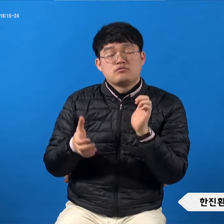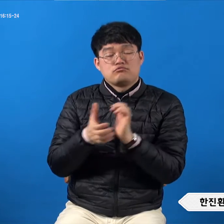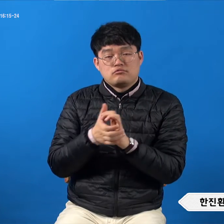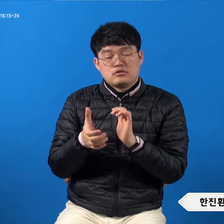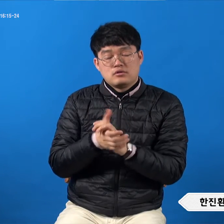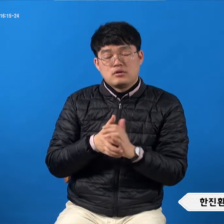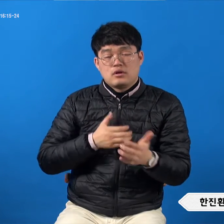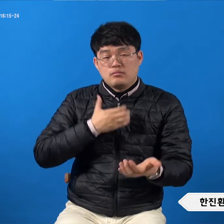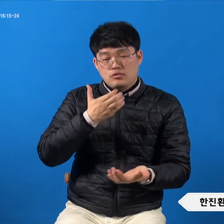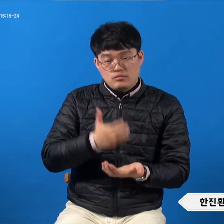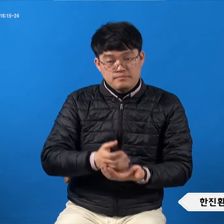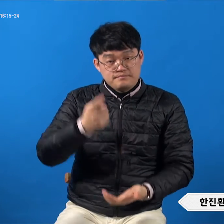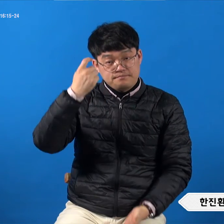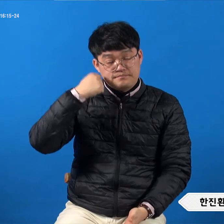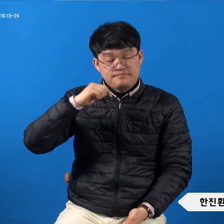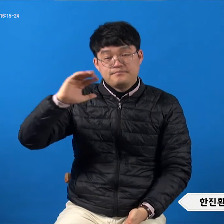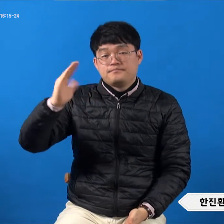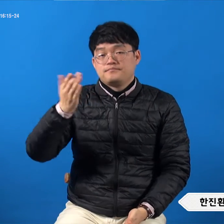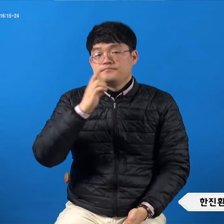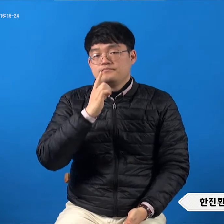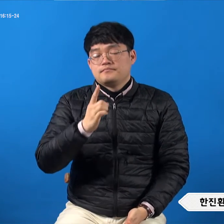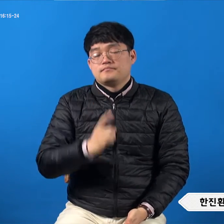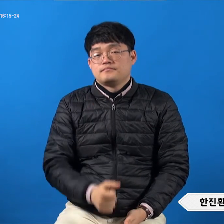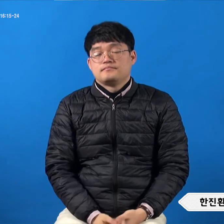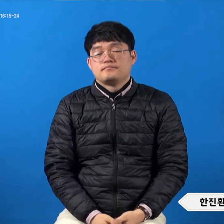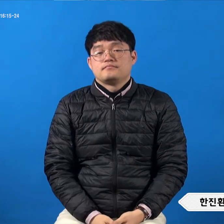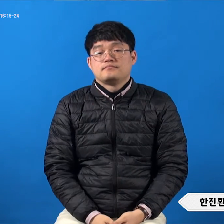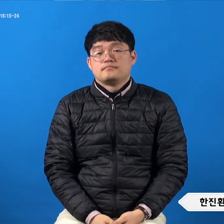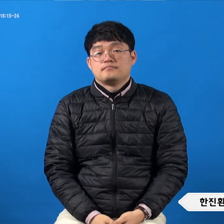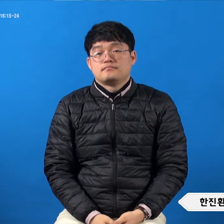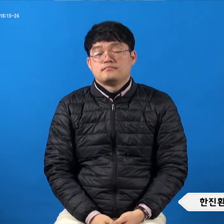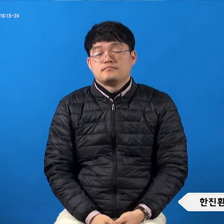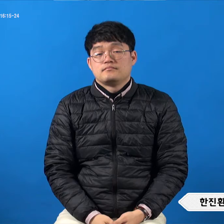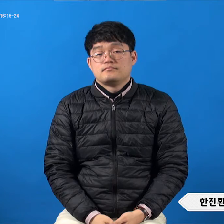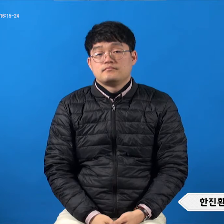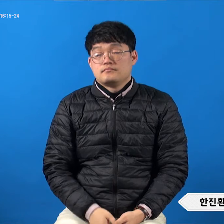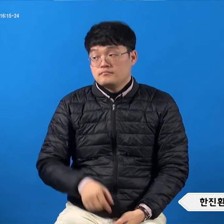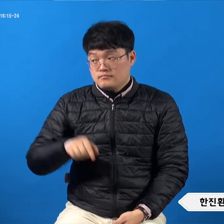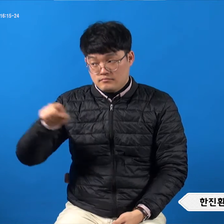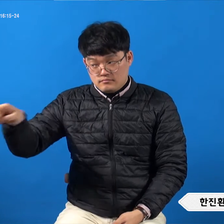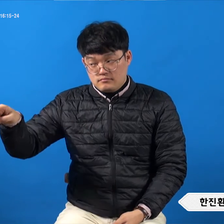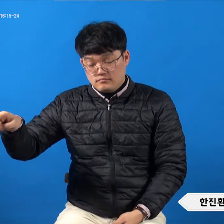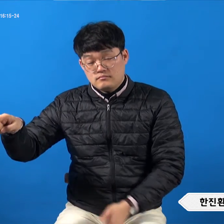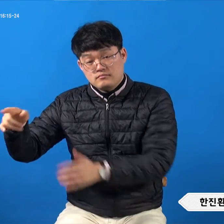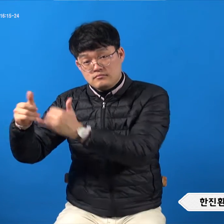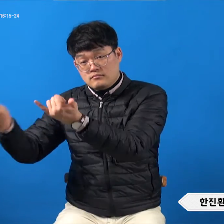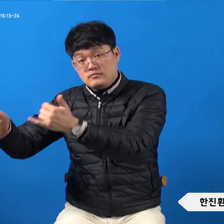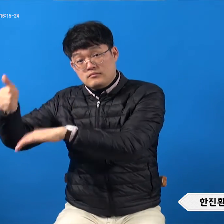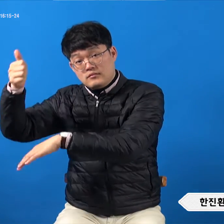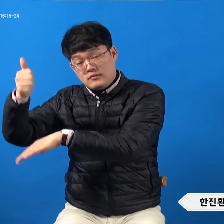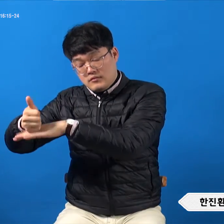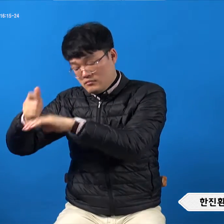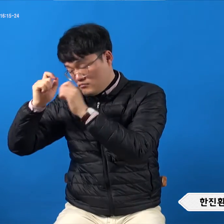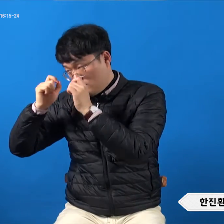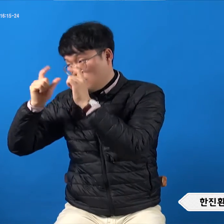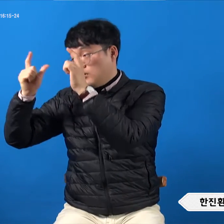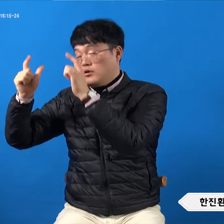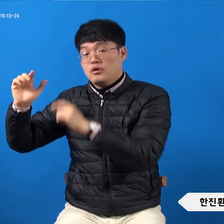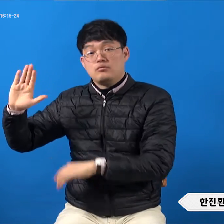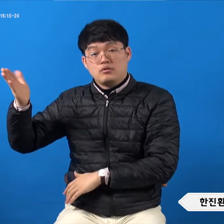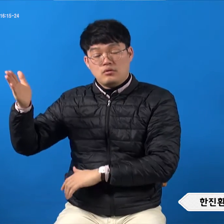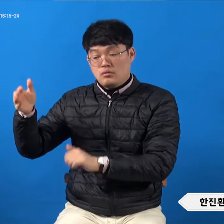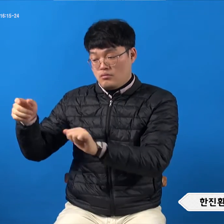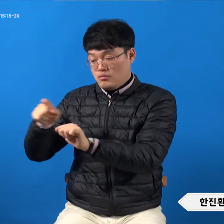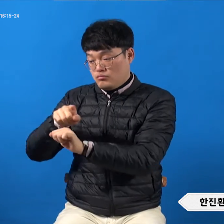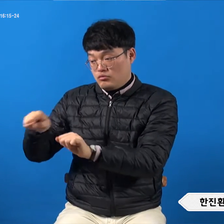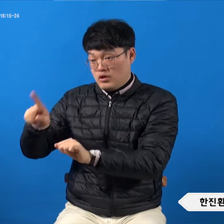친구구나. 친구라는 거구나. 그 빌이라는 사람은 결국 깨어났습니다.